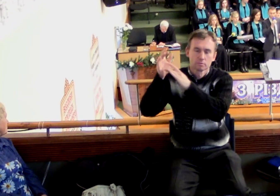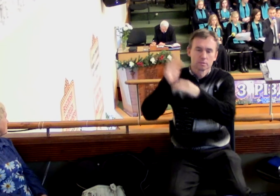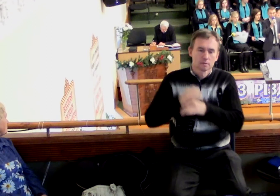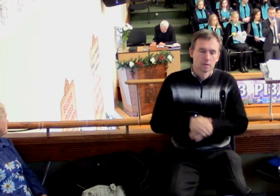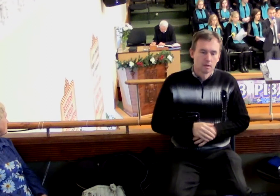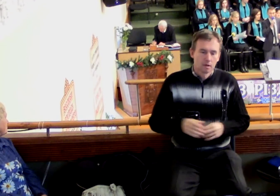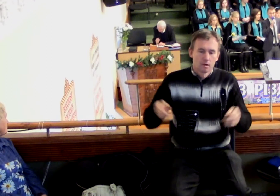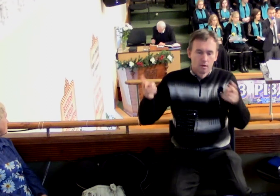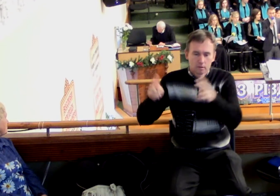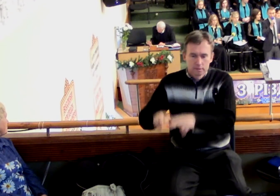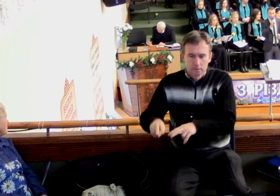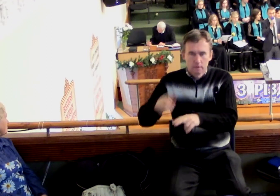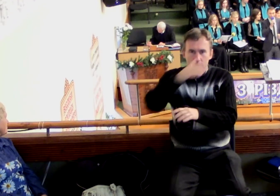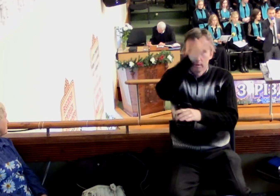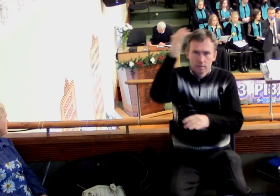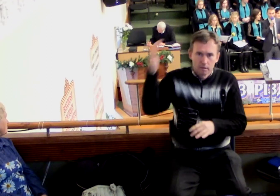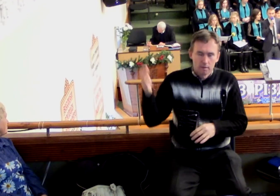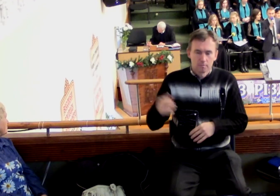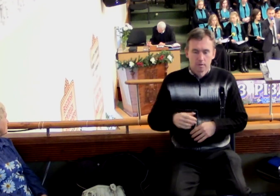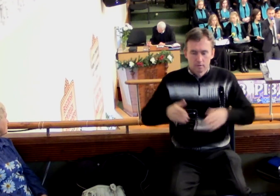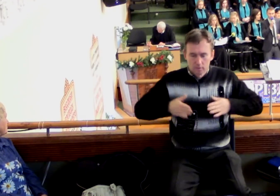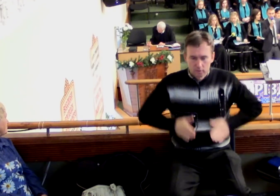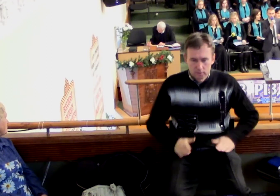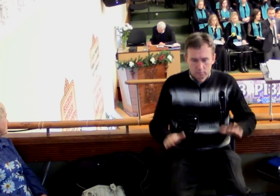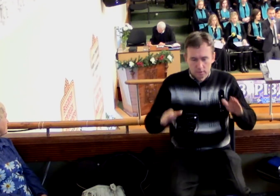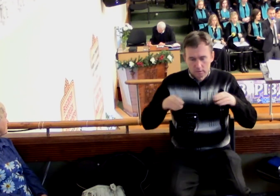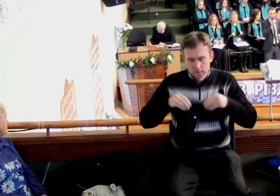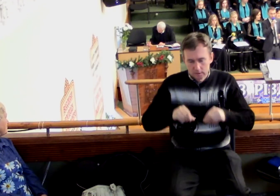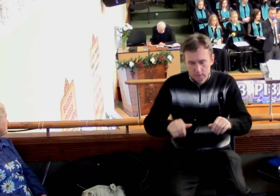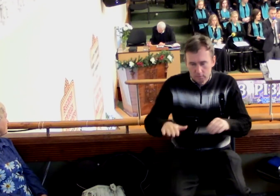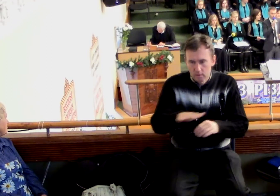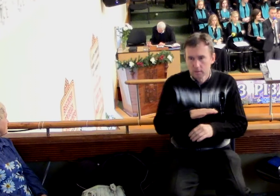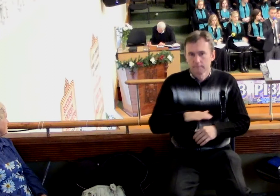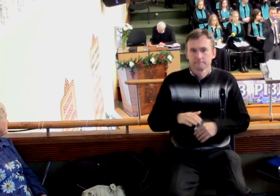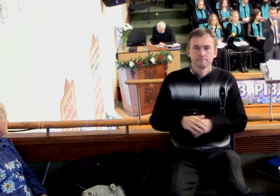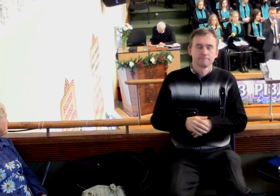Иисус оставил небо и родился на земле.